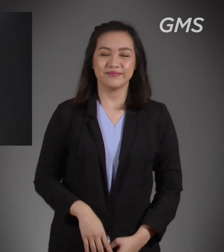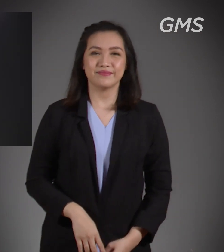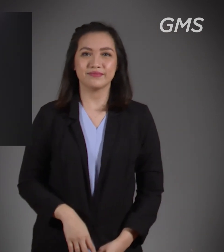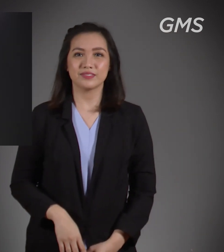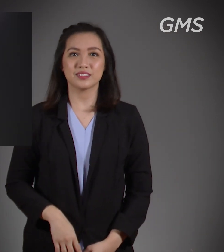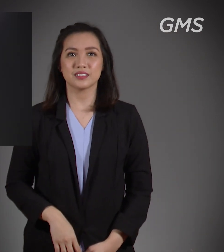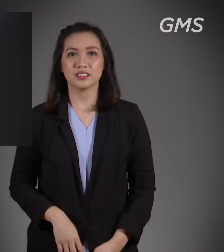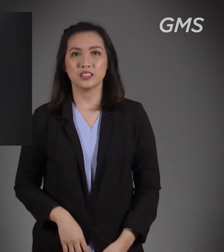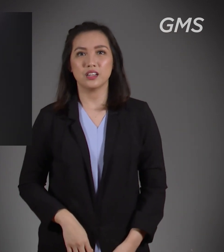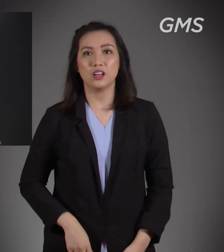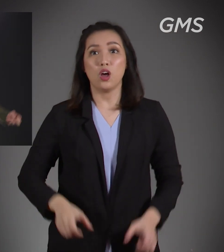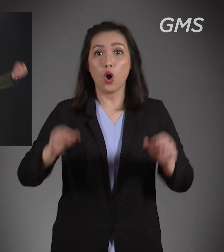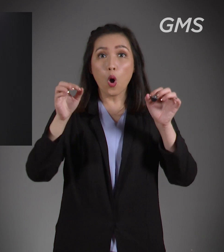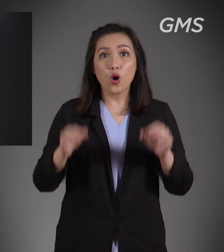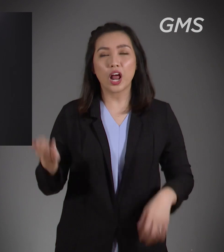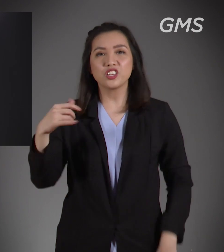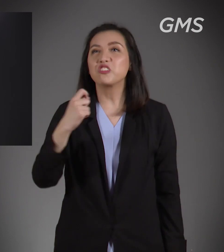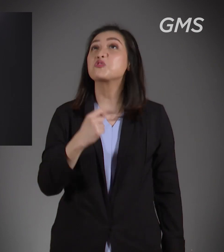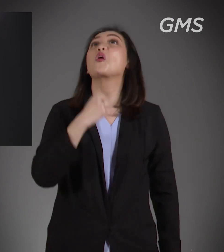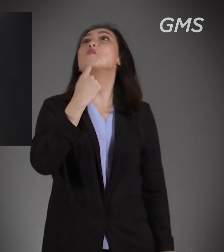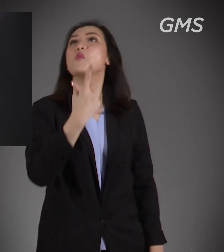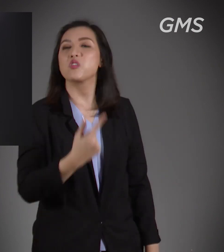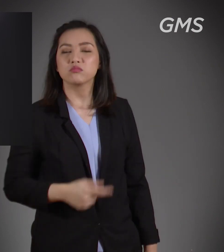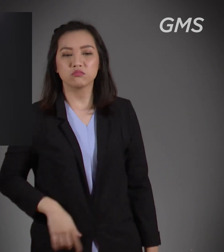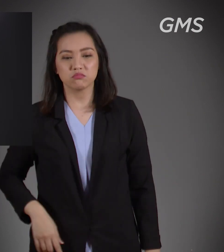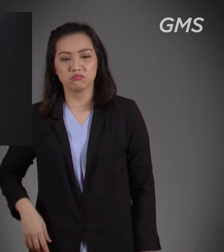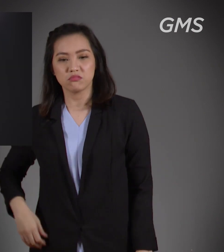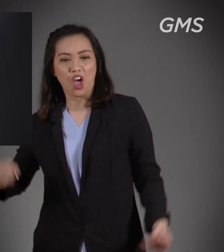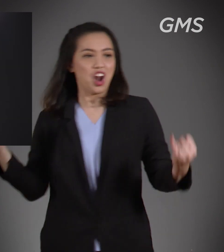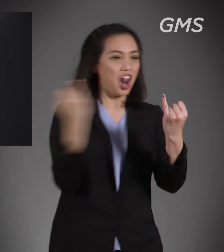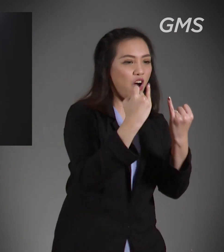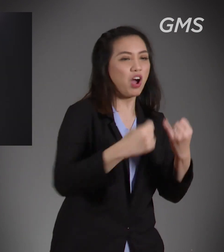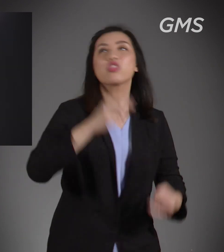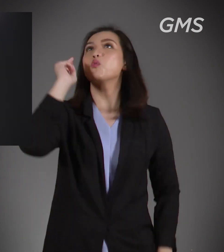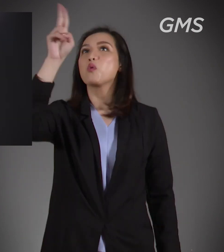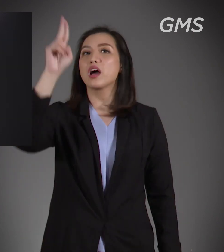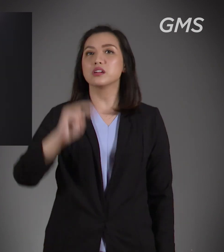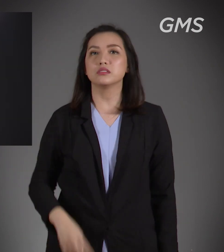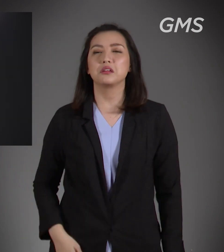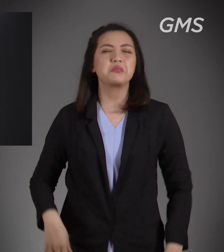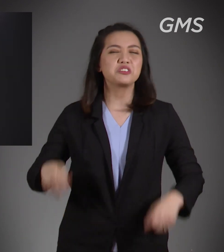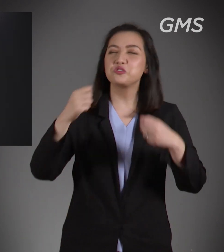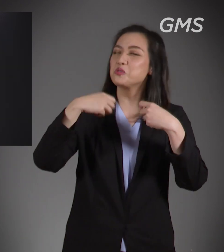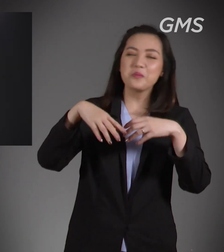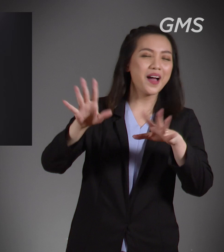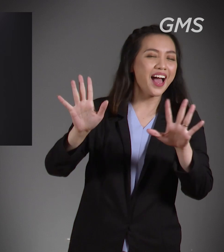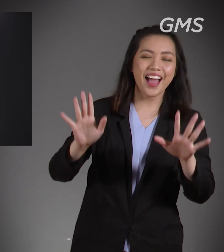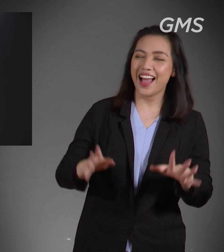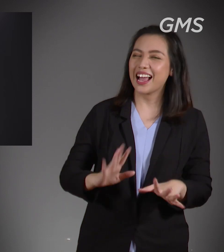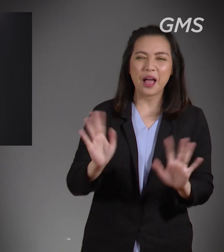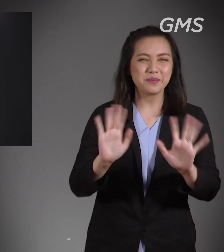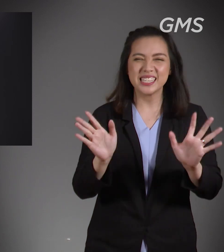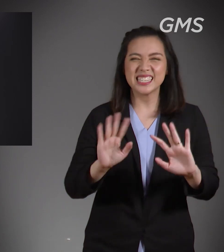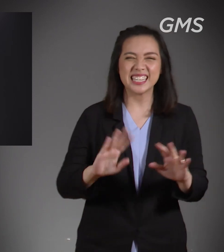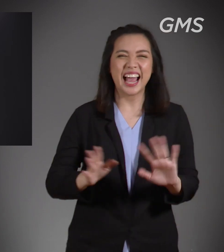yang mengepalkan tinjunya ke surga dan berkata, lawan-lawan Tuhan seperti Firaun, percuma menendang gala, kakimu